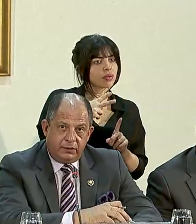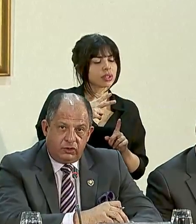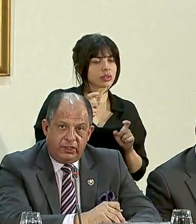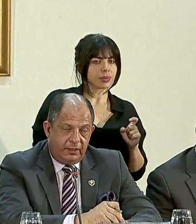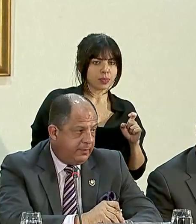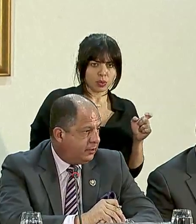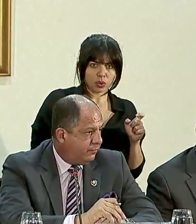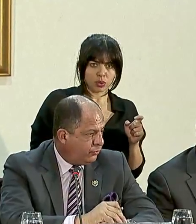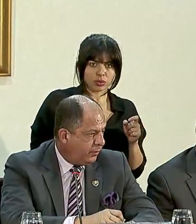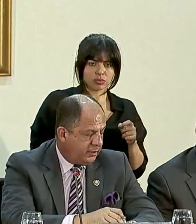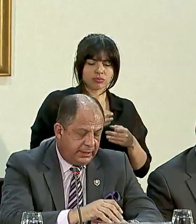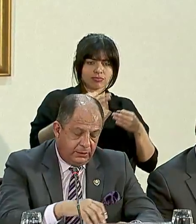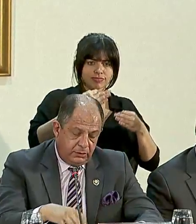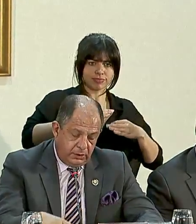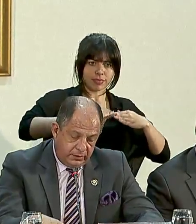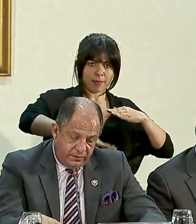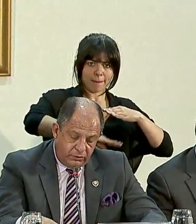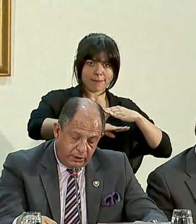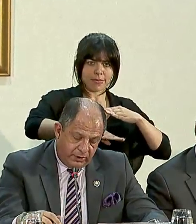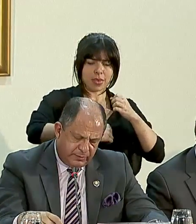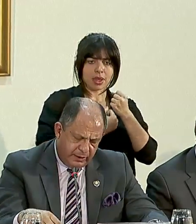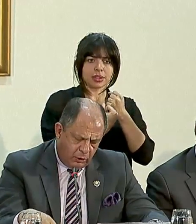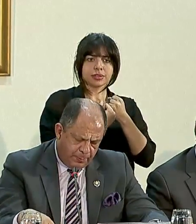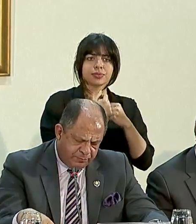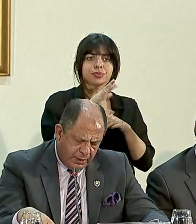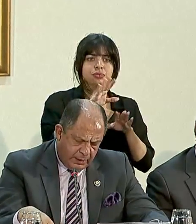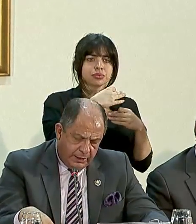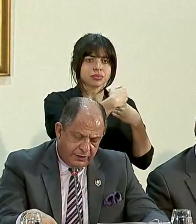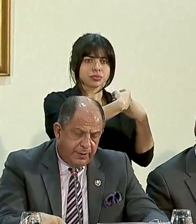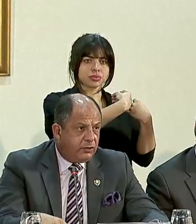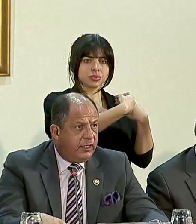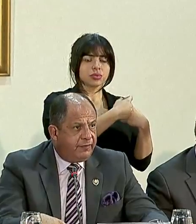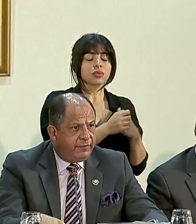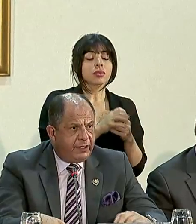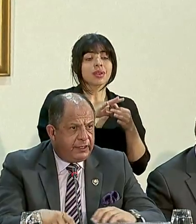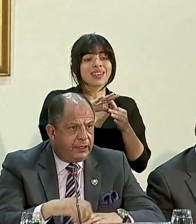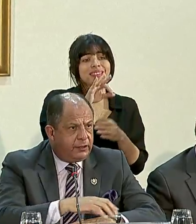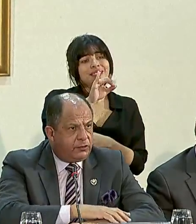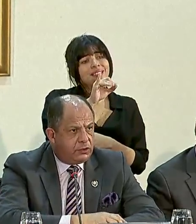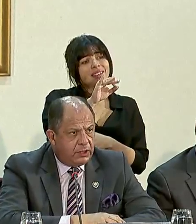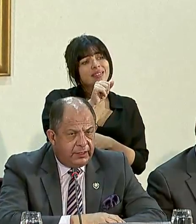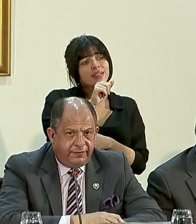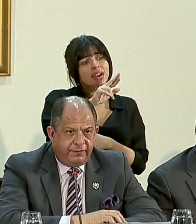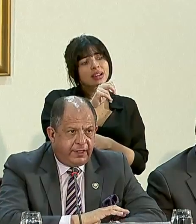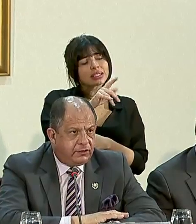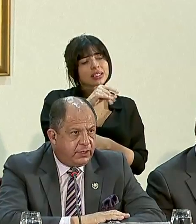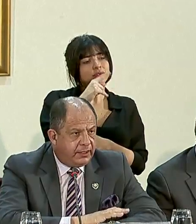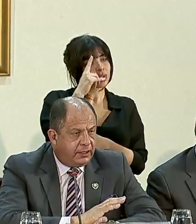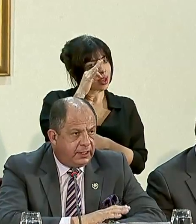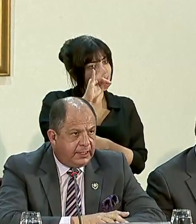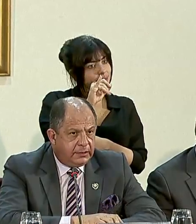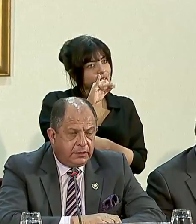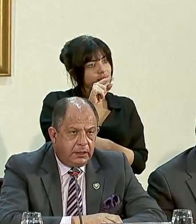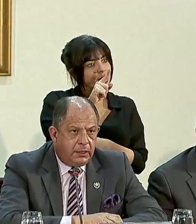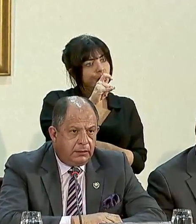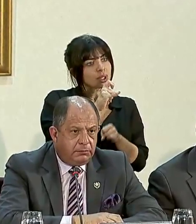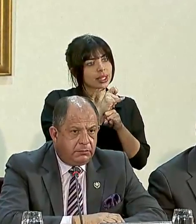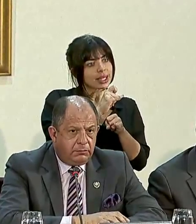y sólidamente fundamentado, según ya lo explicó. Respecto de la FIFA, Richard, yo creo que la FIFA es una